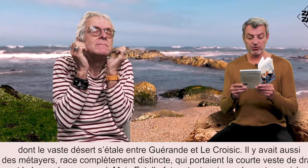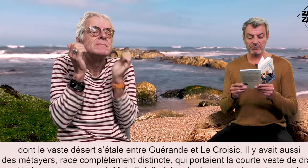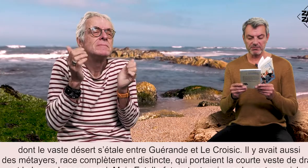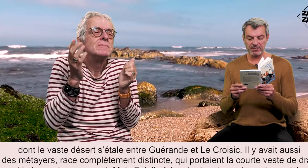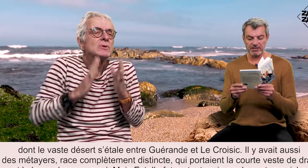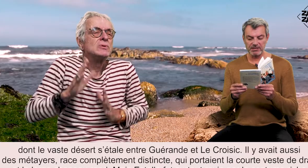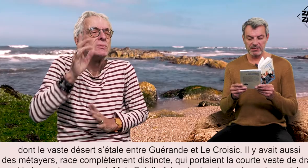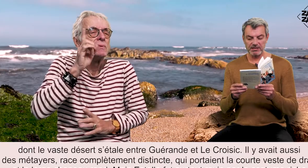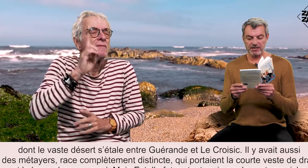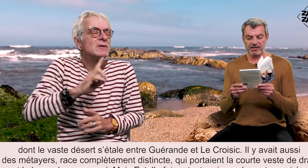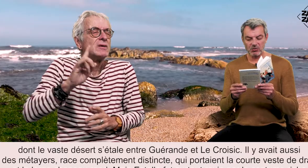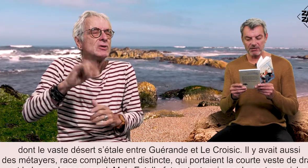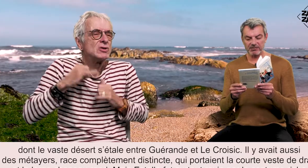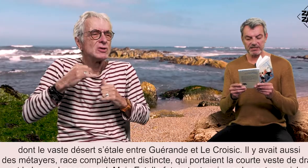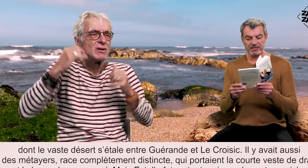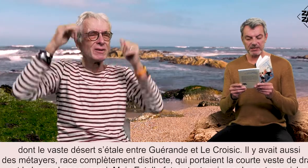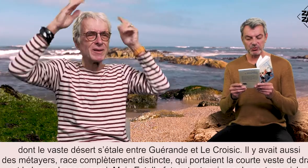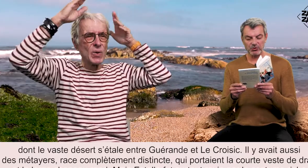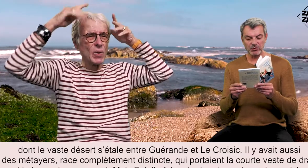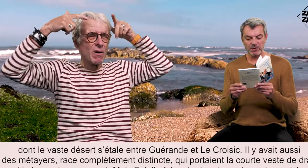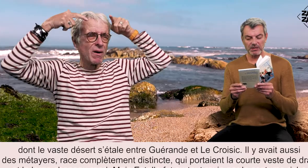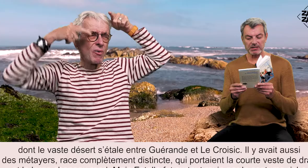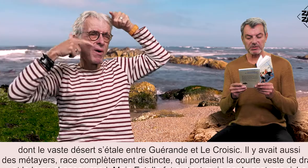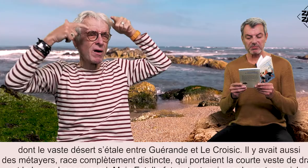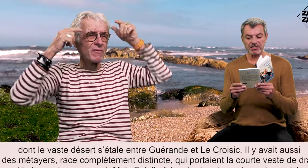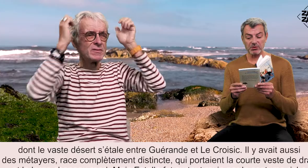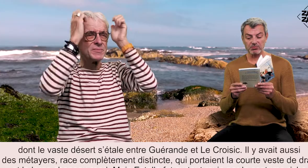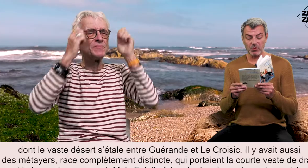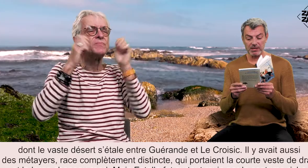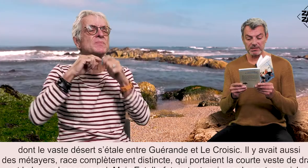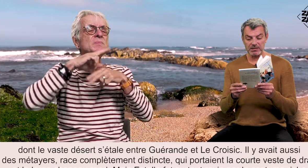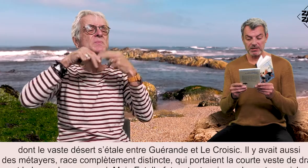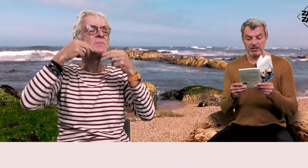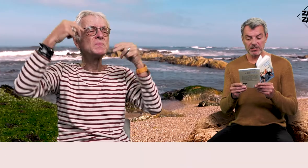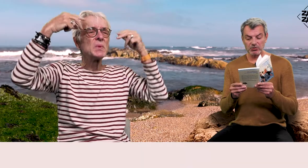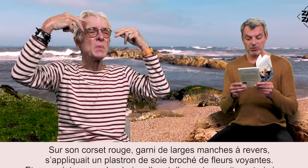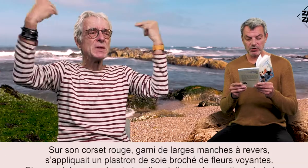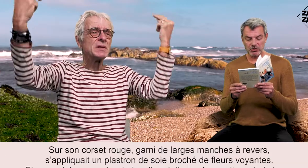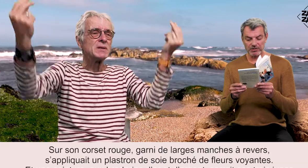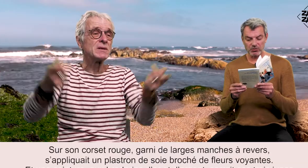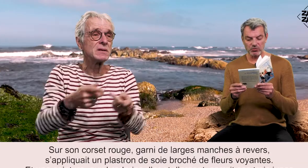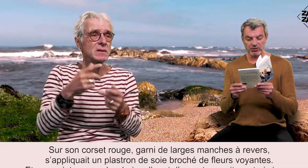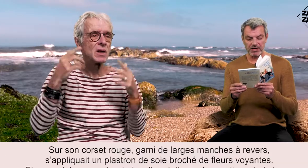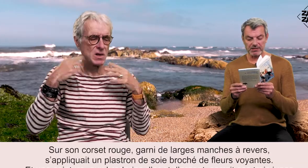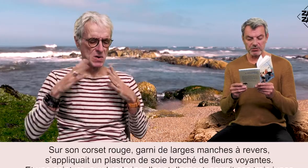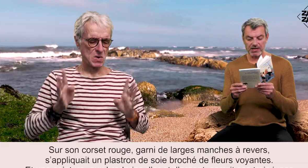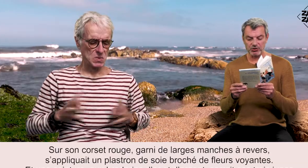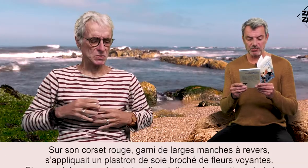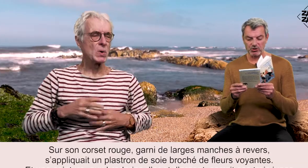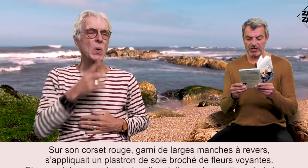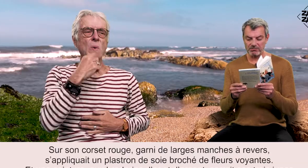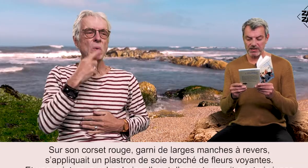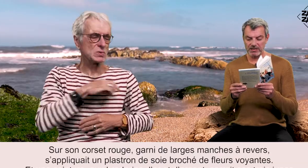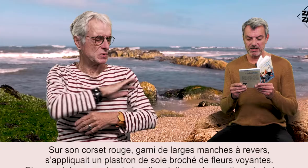riche d'une jeune fille. La coiffe la serrait au temple et se terminait en pointe. Sur son corset rouge, garni de